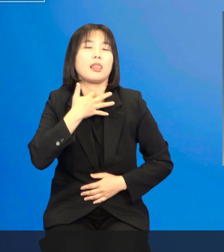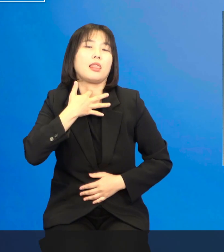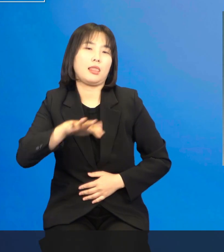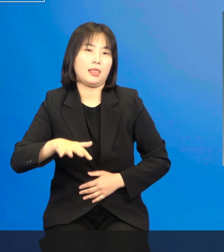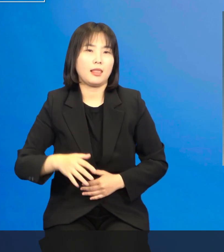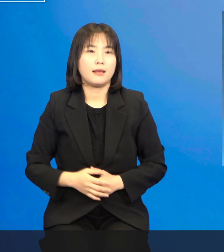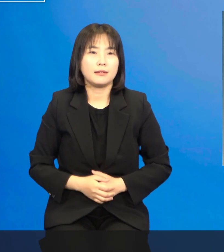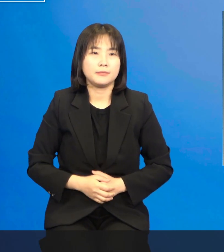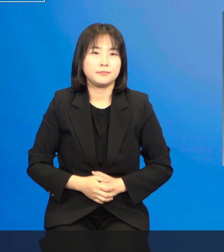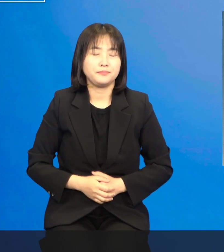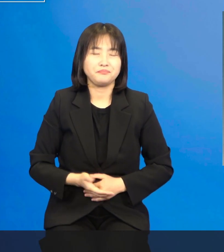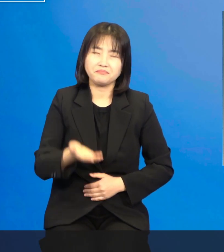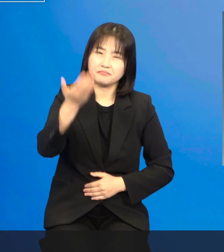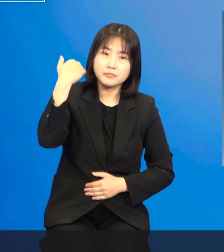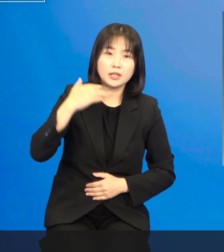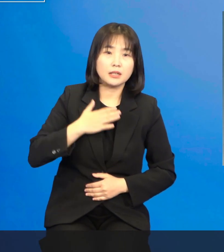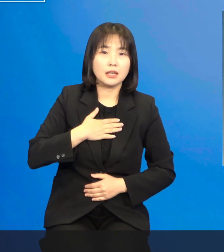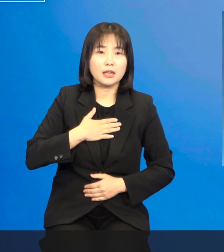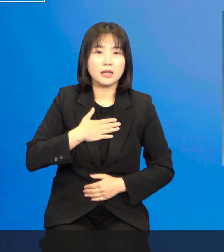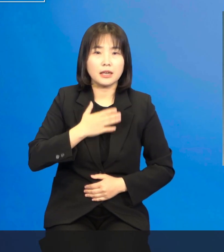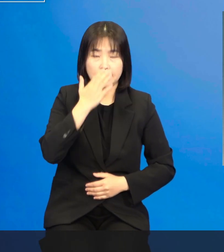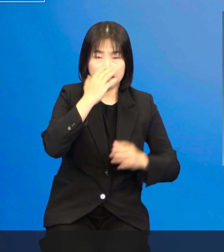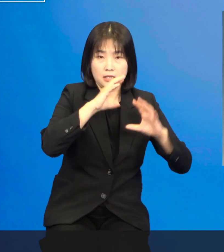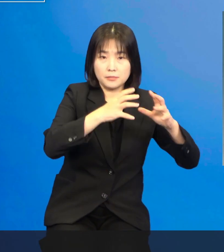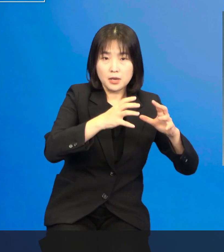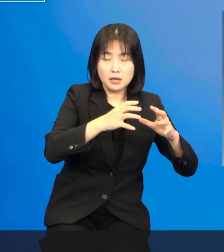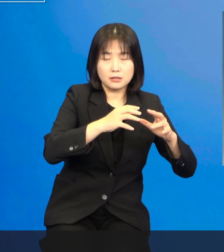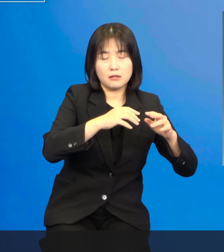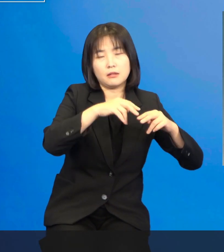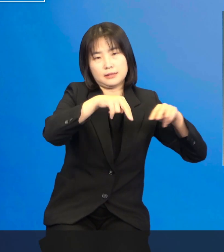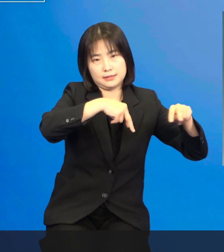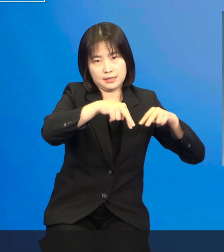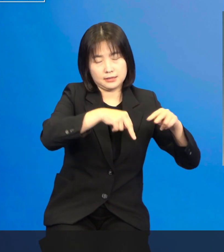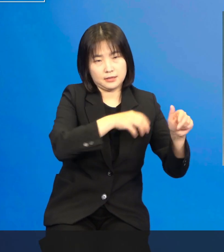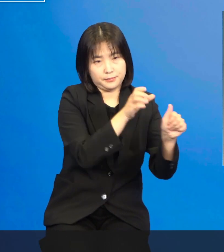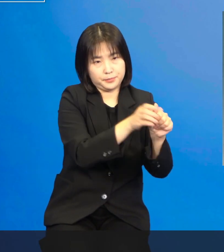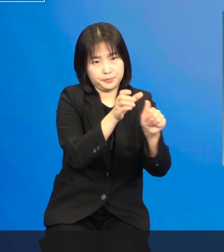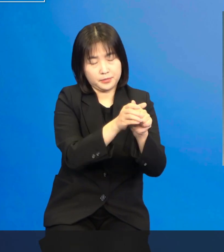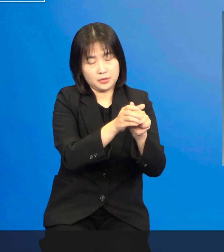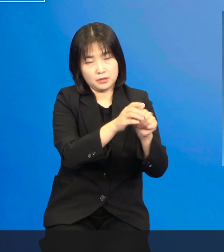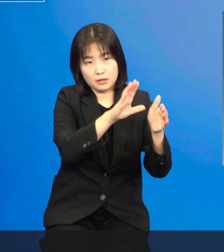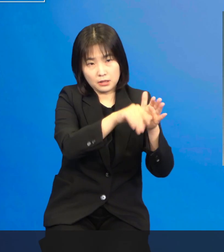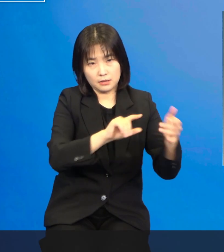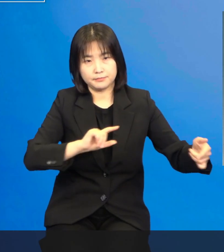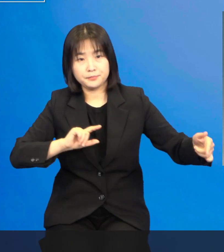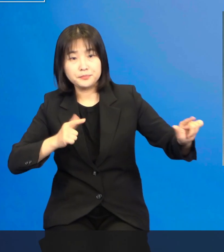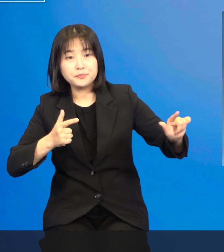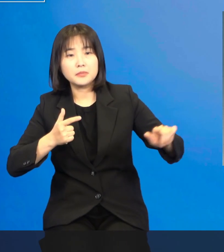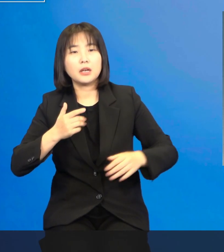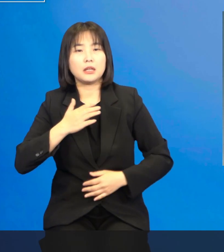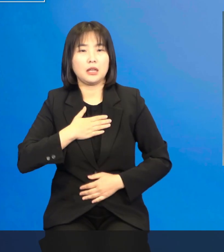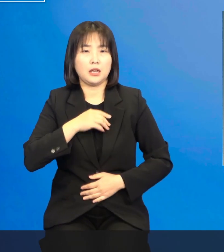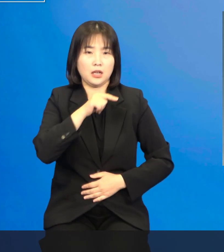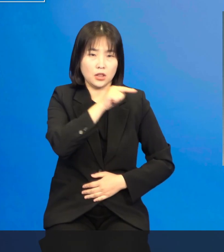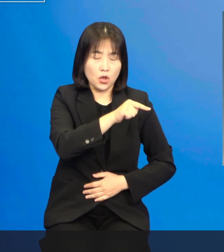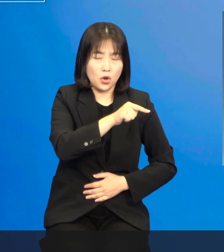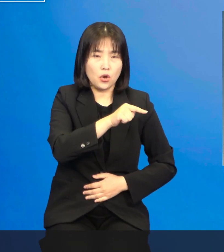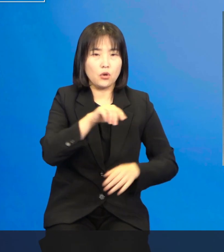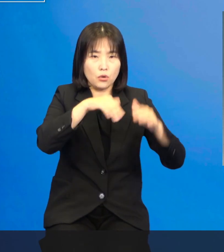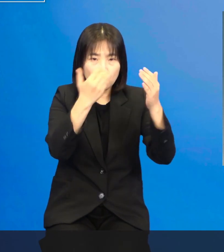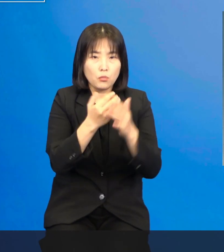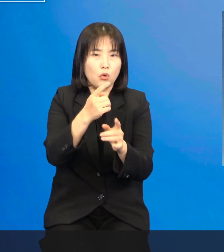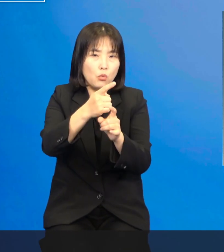적이 있느냐. 이전에 내가 나의 백성 이스라엘에게 사사들을 세워준 때와는 달리 내가